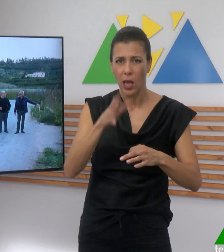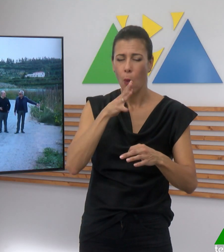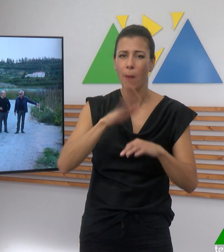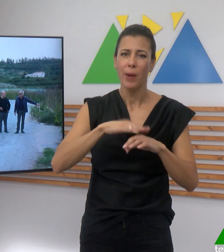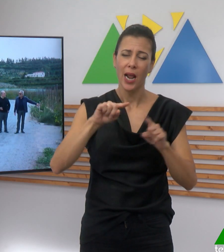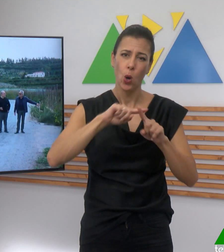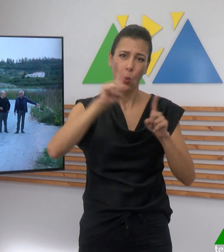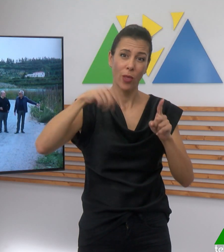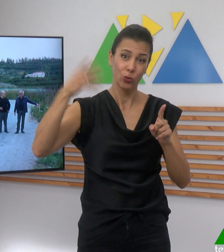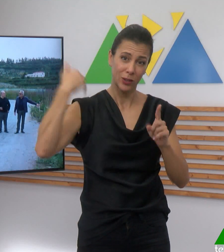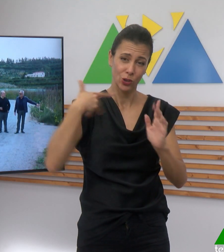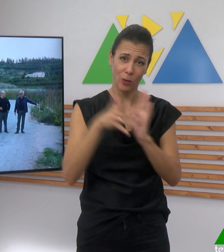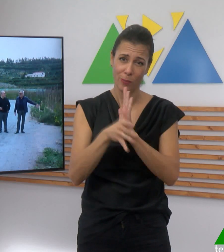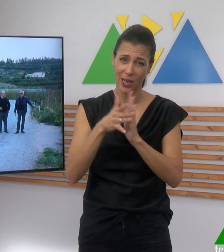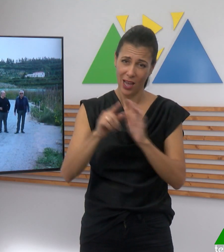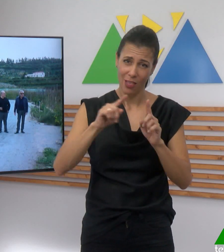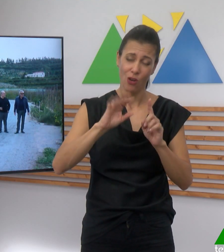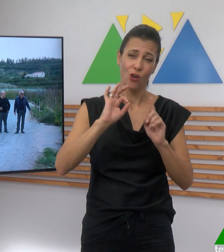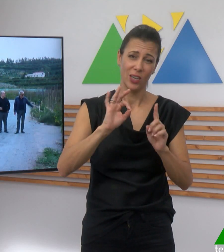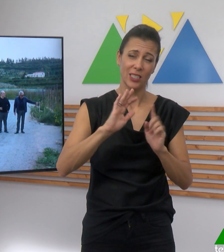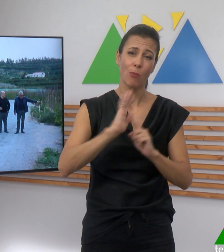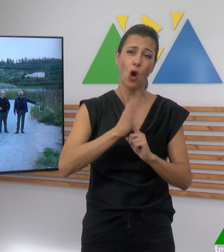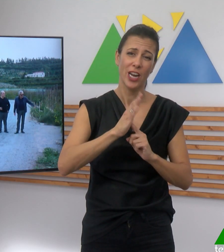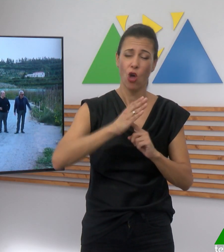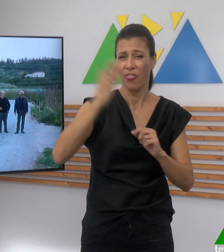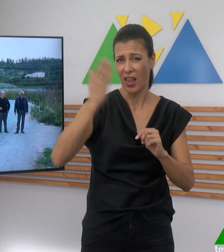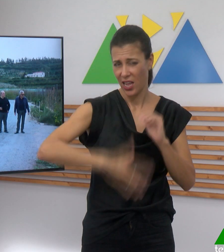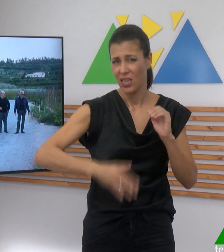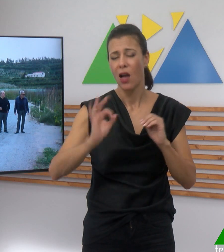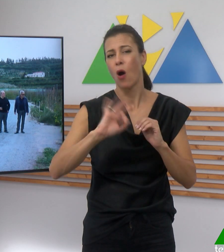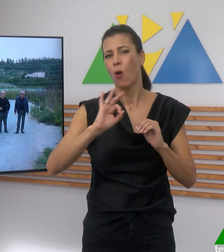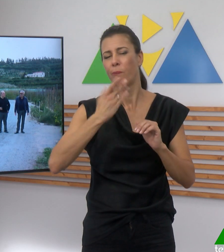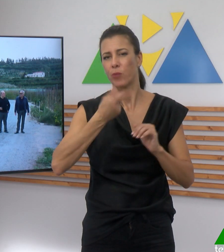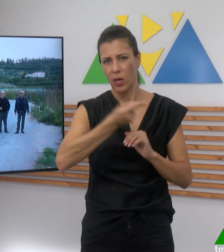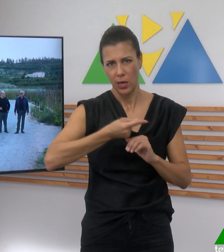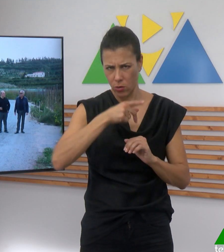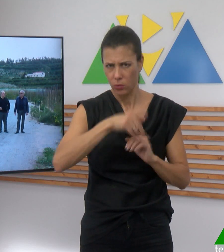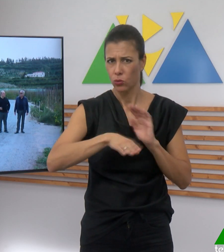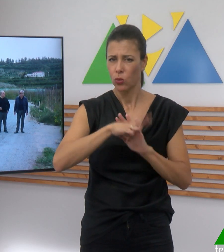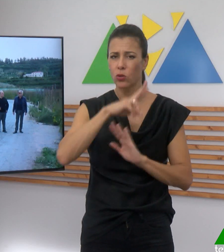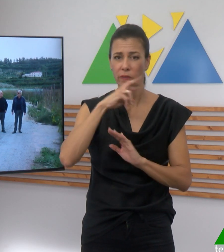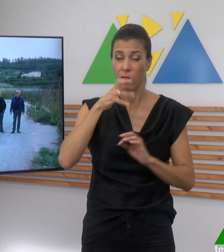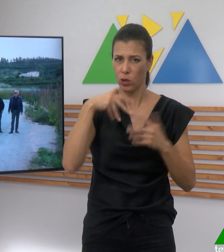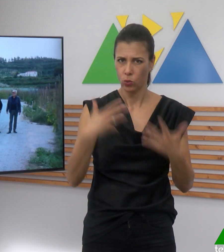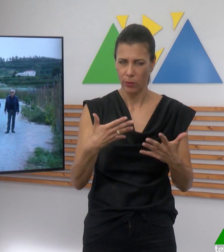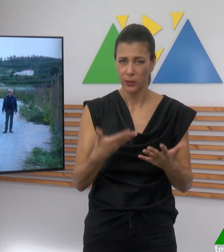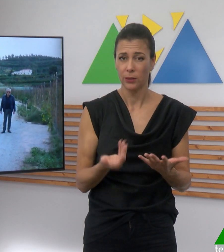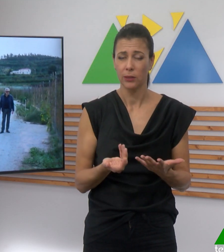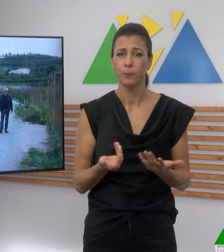del molino de liña o Molino del arroz que es el que se ha conservado todavía en la actualidad El caso es